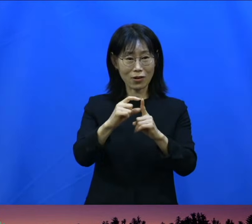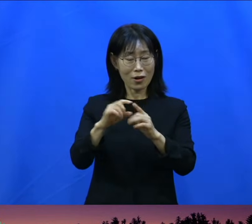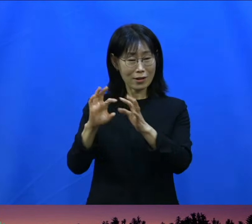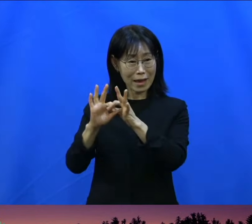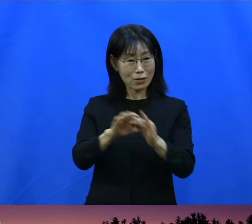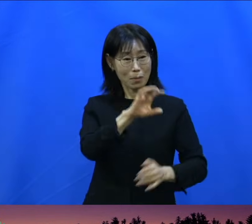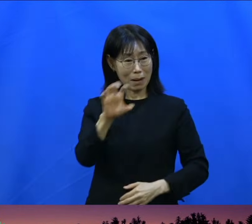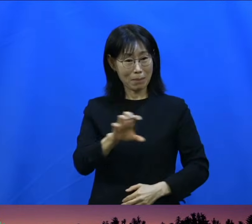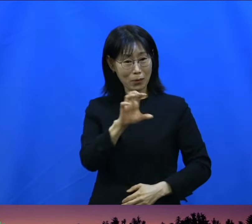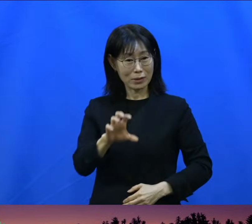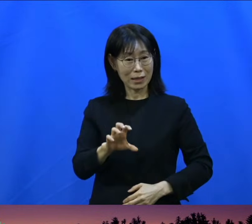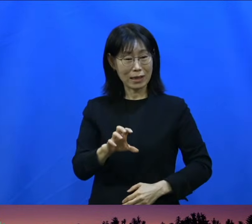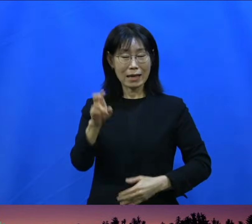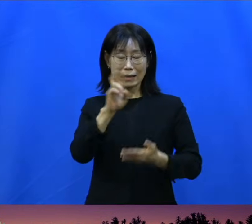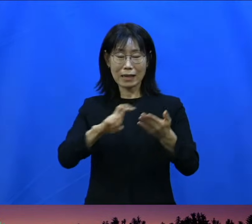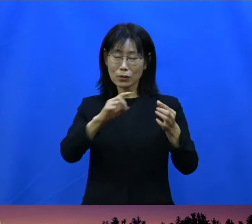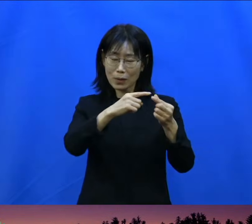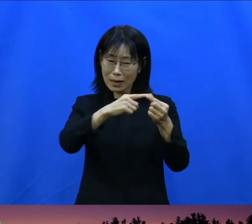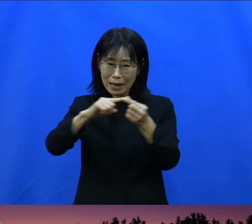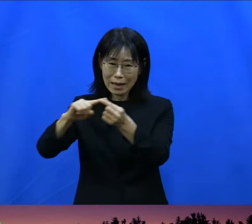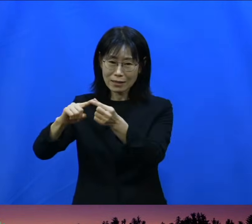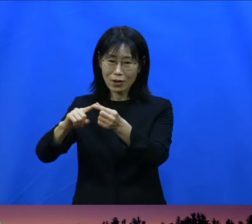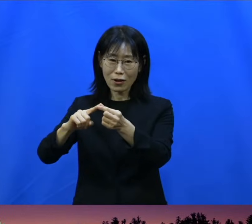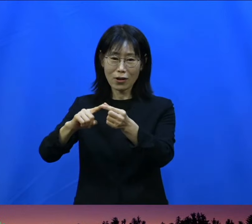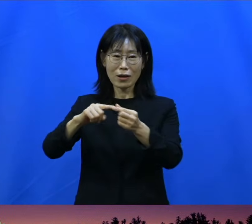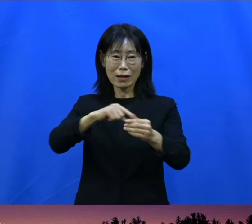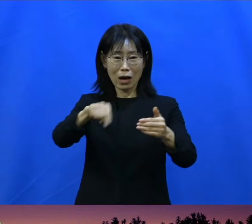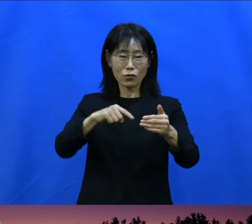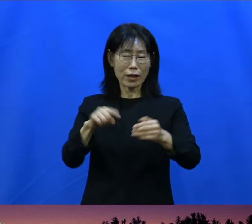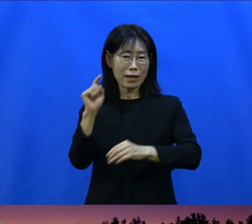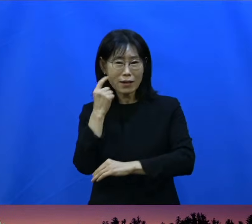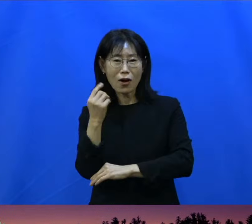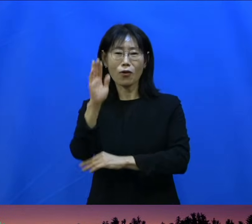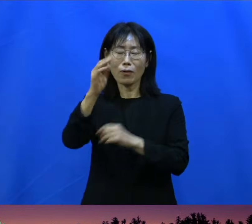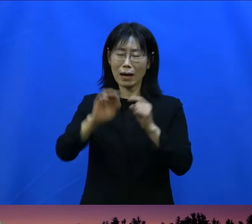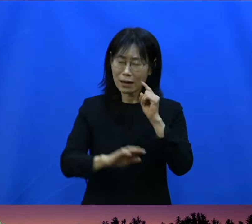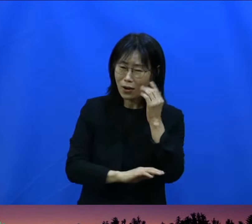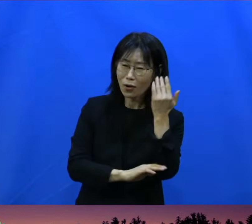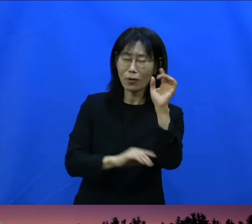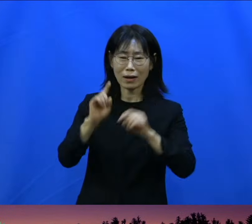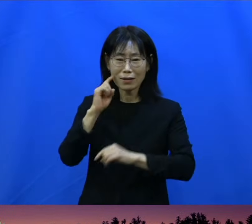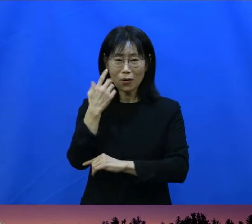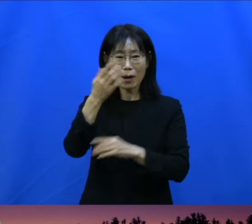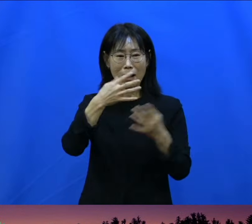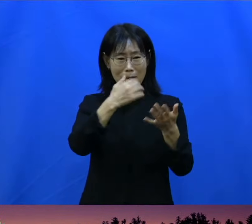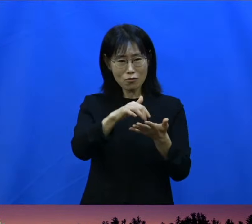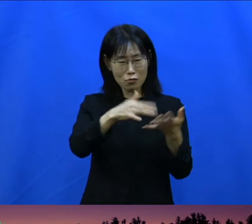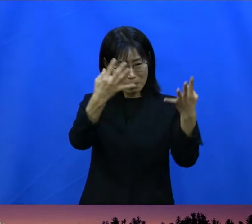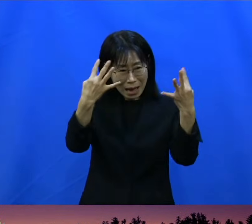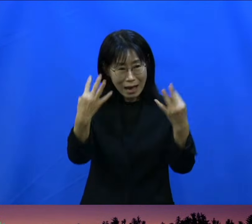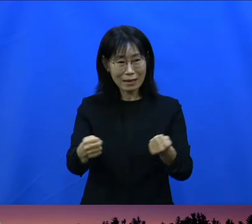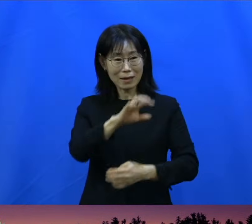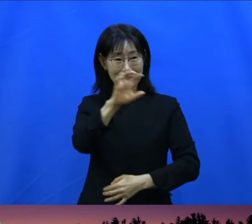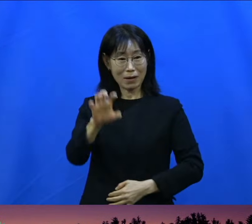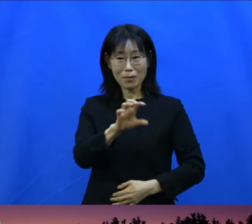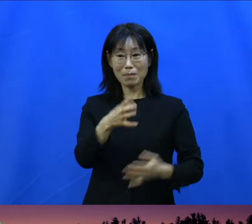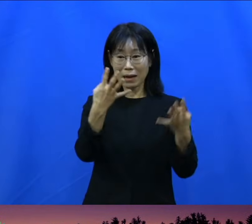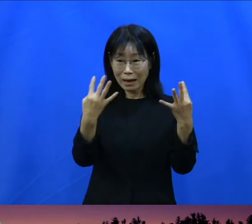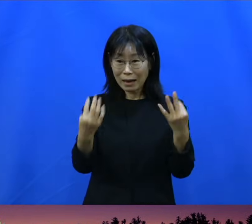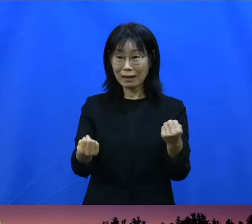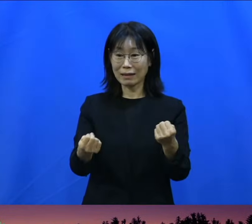그리고 찬송가의 가사 중에 영광이라는 단어가 뭐 얼마나 많이 나와요. 그런데 그 영광이 뭔지 우리 잘 몰라요.